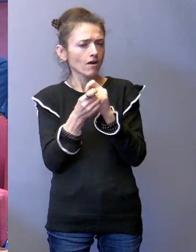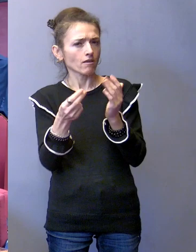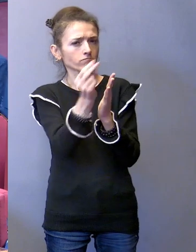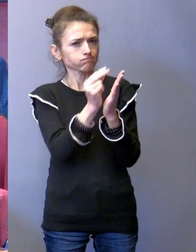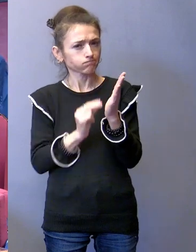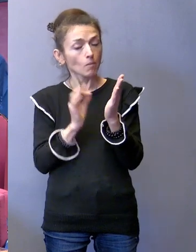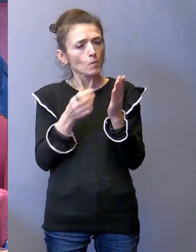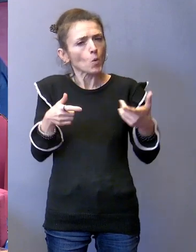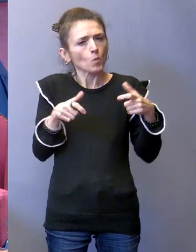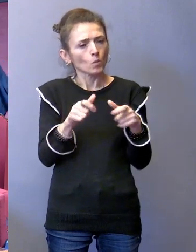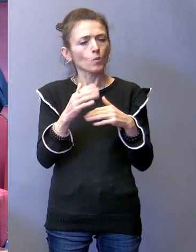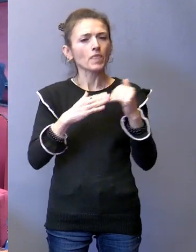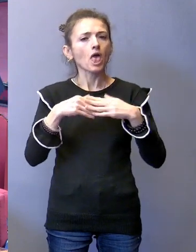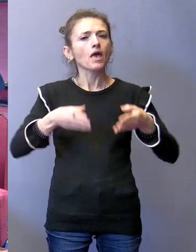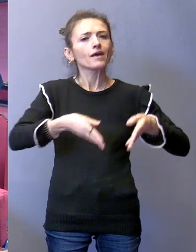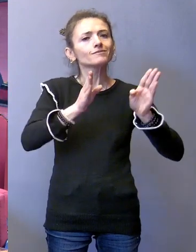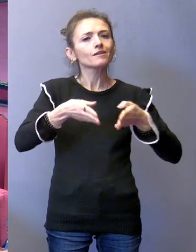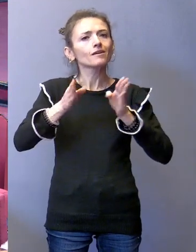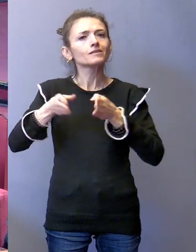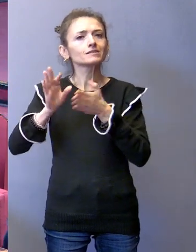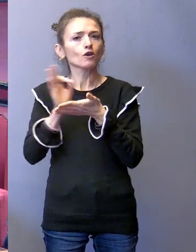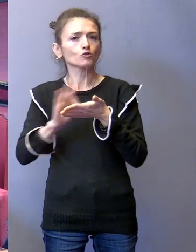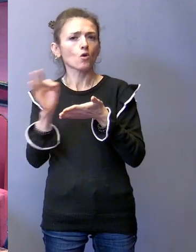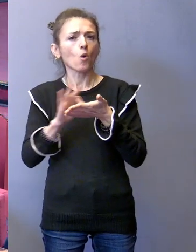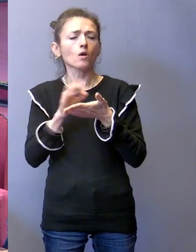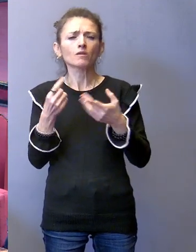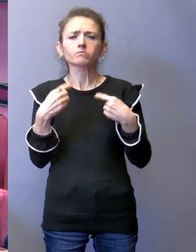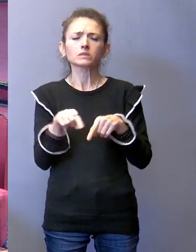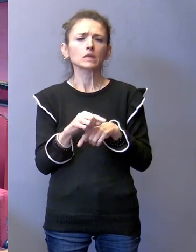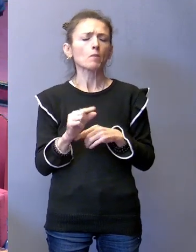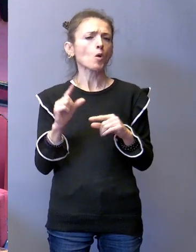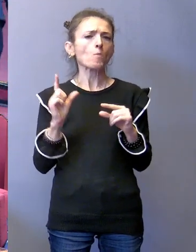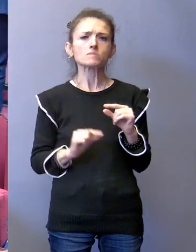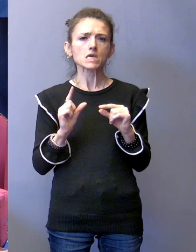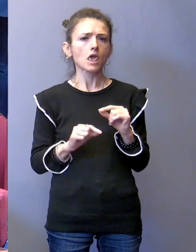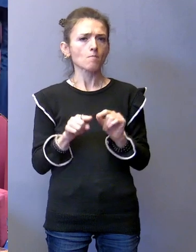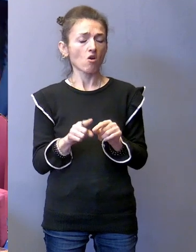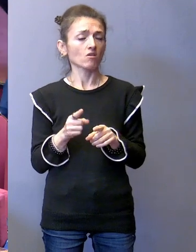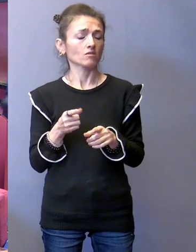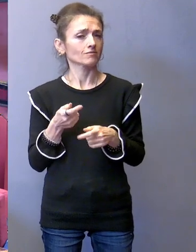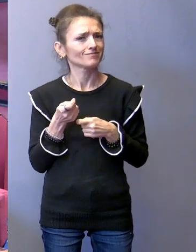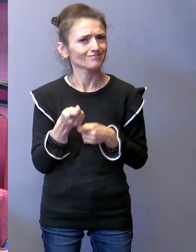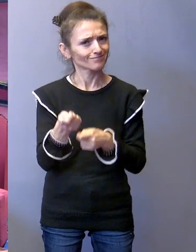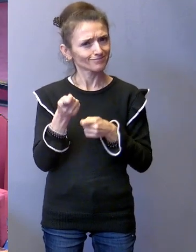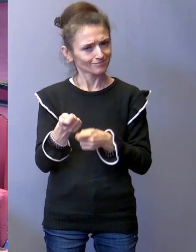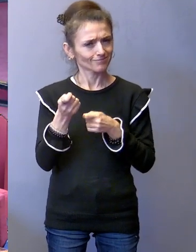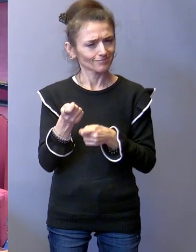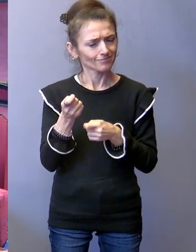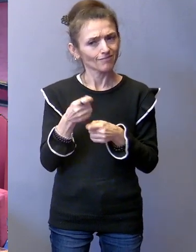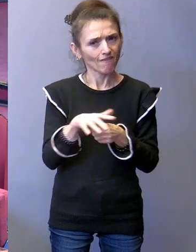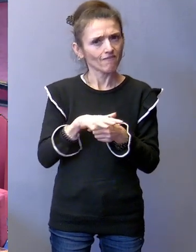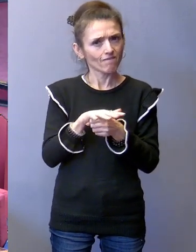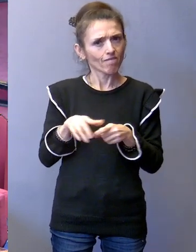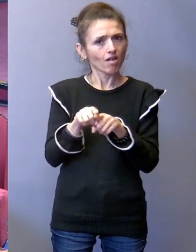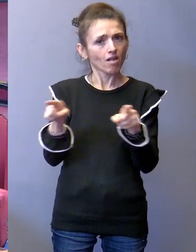oggetto sull'edilizia scolastica È il minimo che bisogna fare il minimo proprio per incentivare e sono d'accordo le